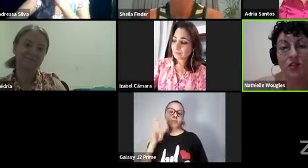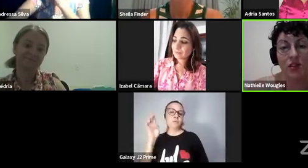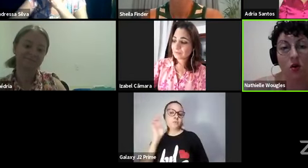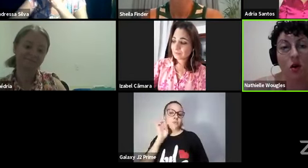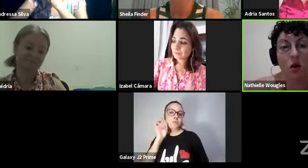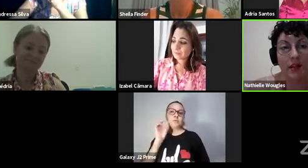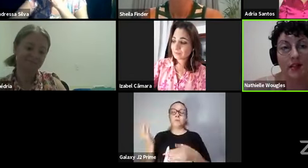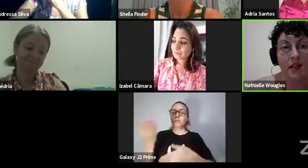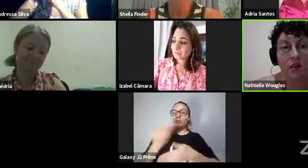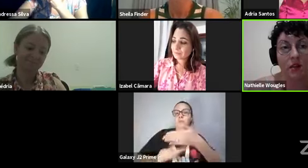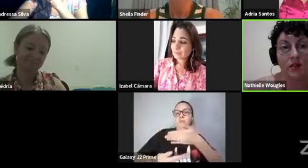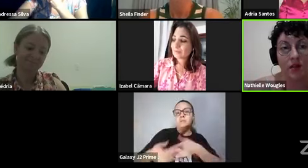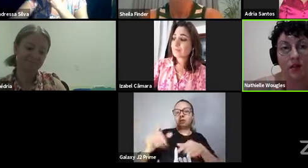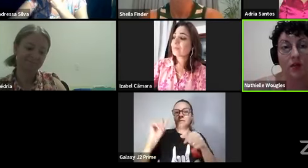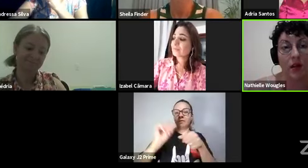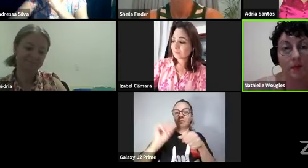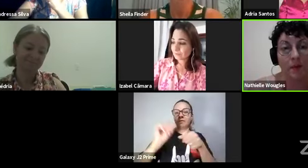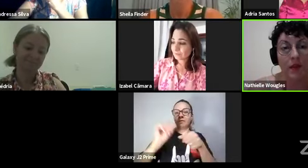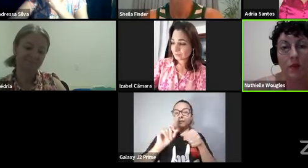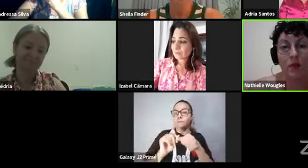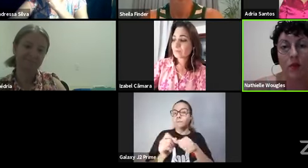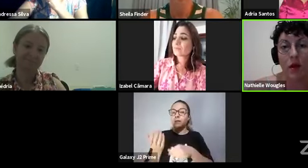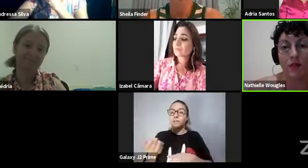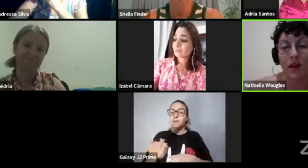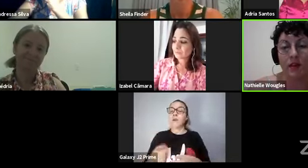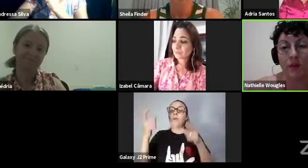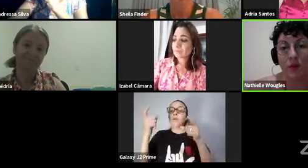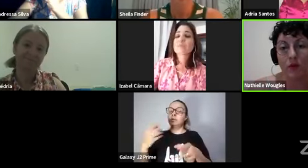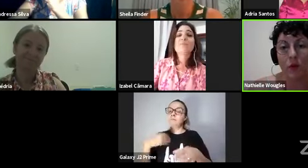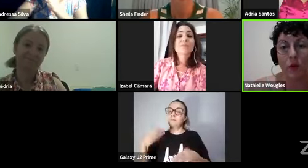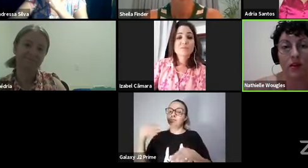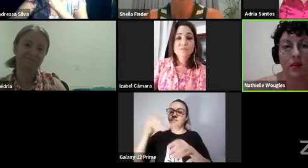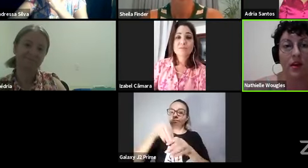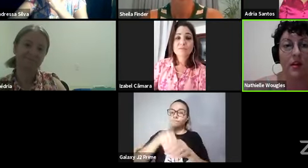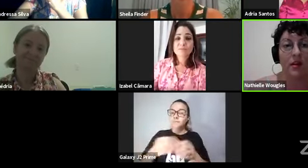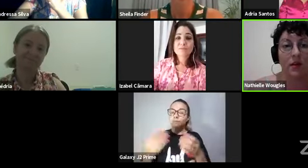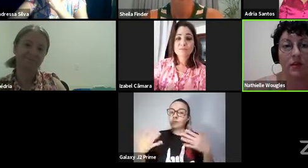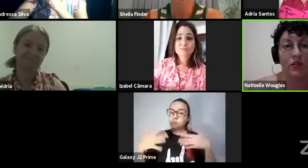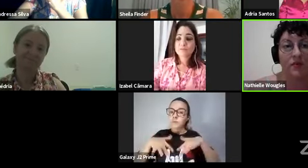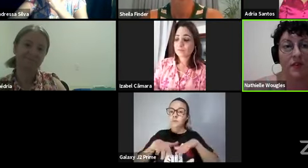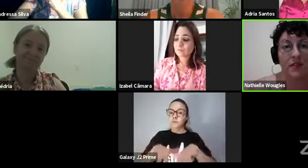que a gente se coloca nessa inclusão, né? Não é, será que essa pessoa